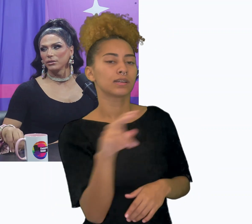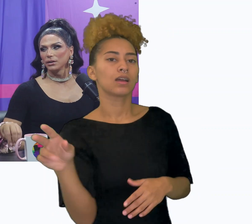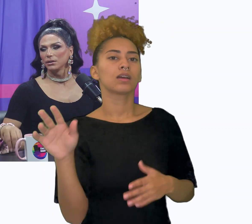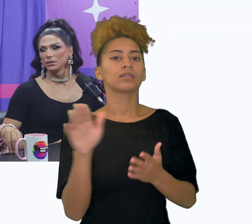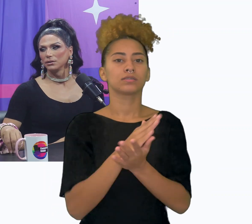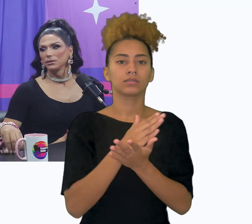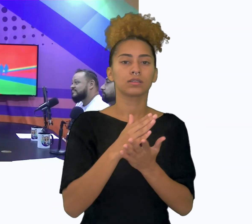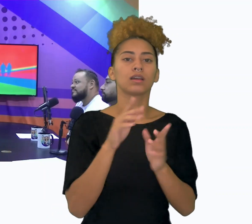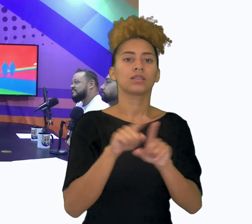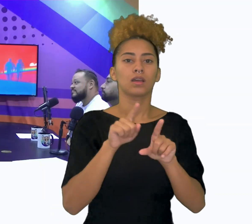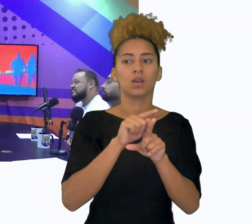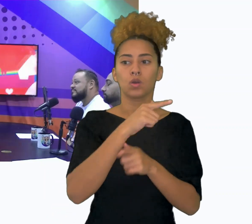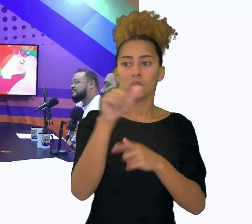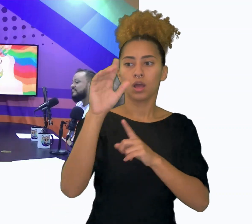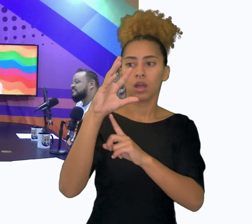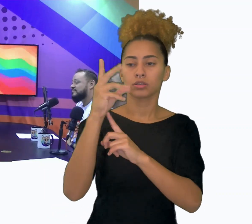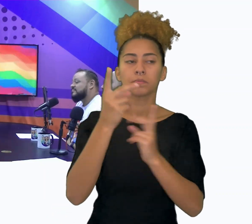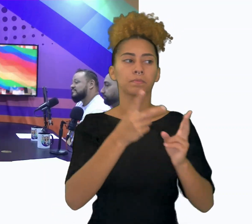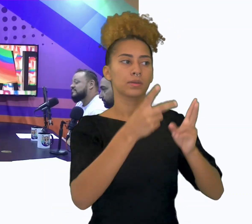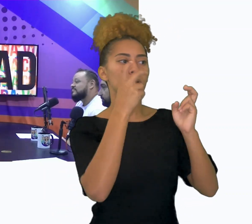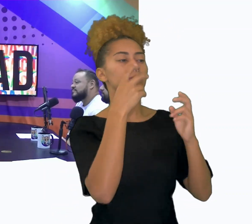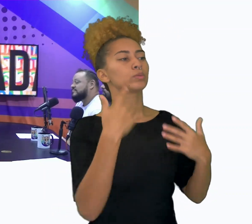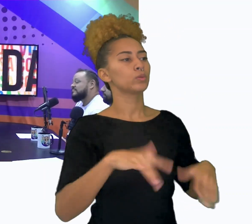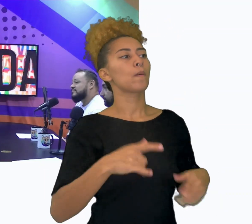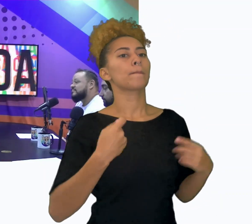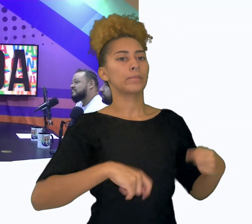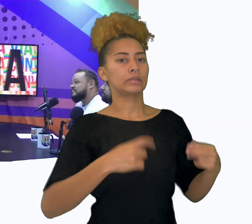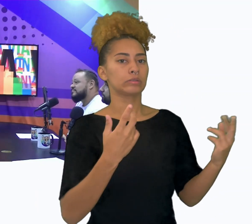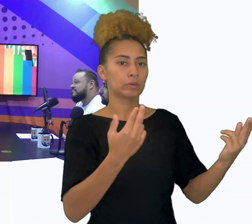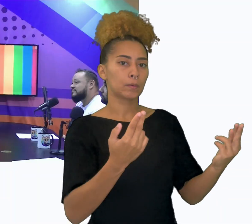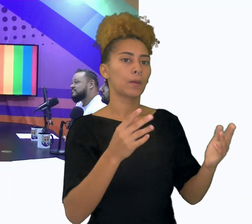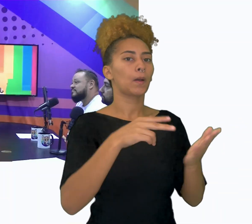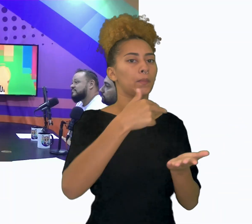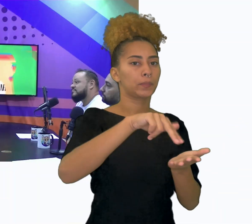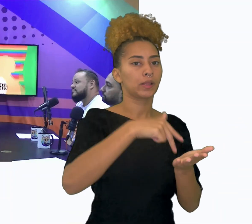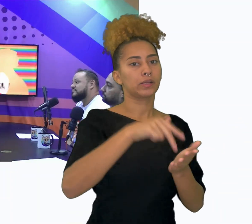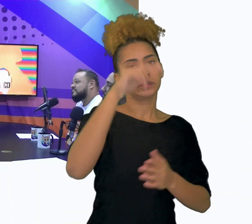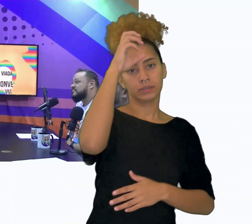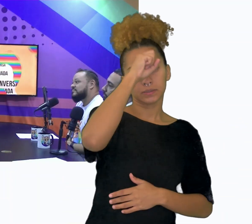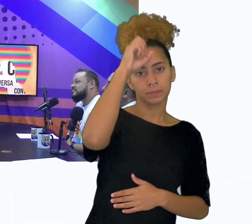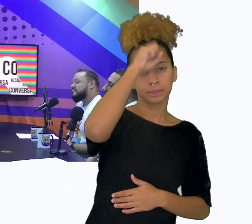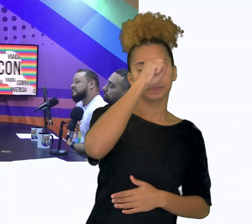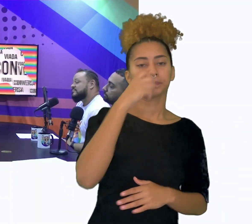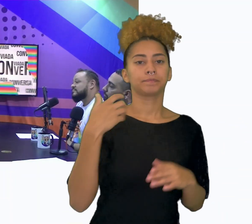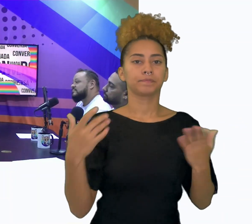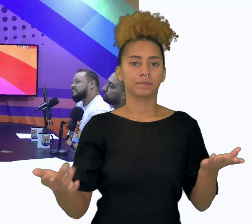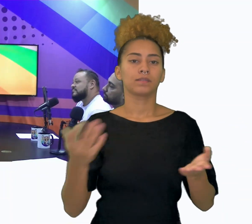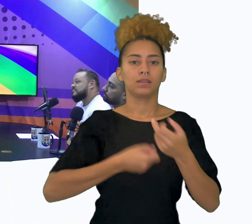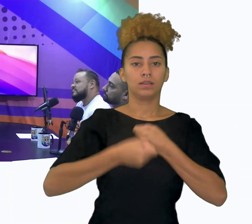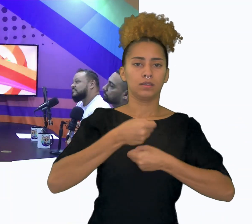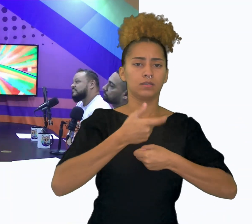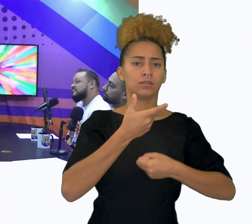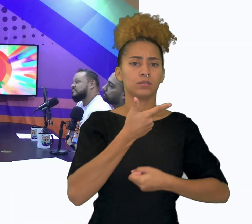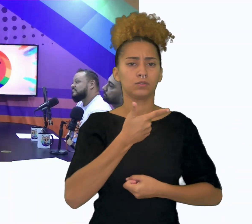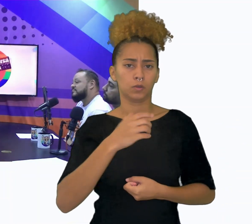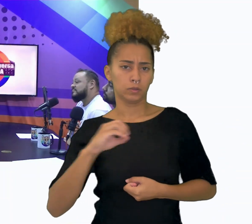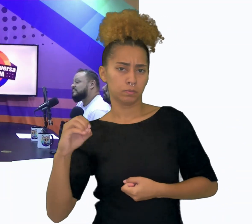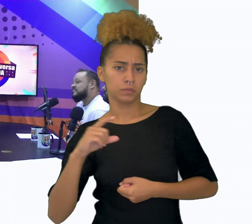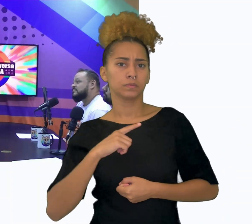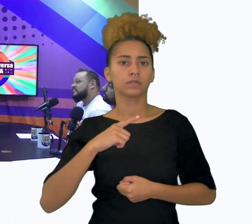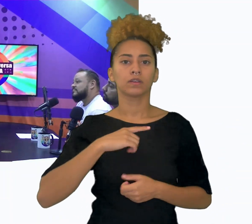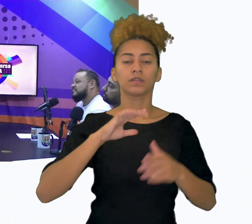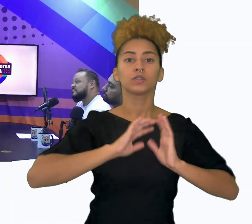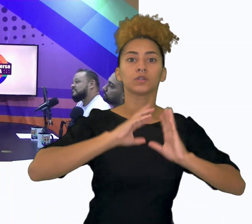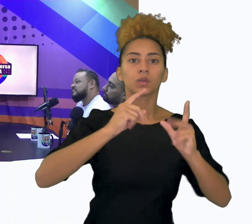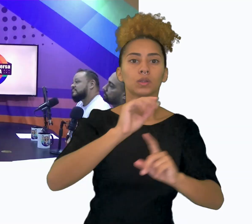E isso abriu os olhos das outras artistas para poder também fazer. E assim, naquela época, nos anos 2000, surgiu esse movimento